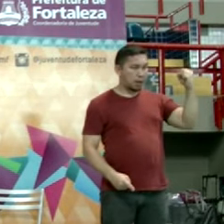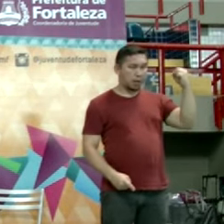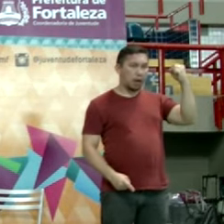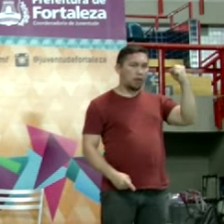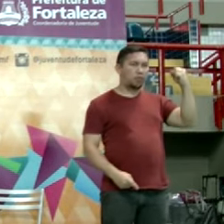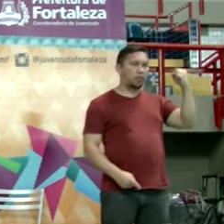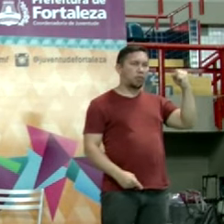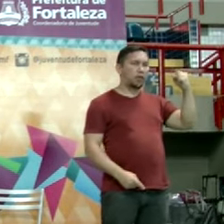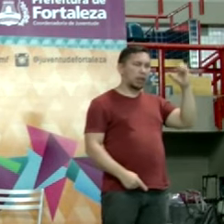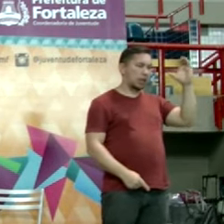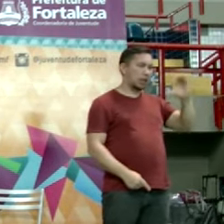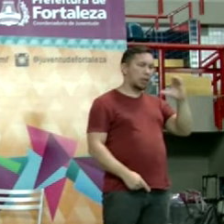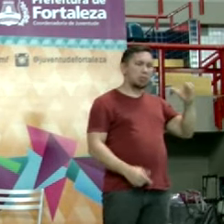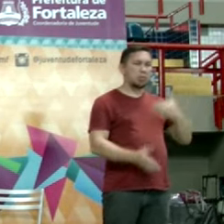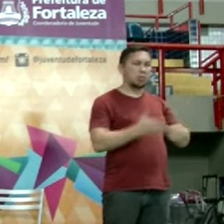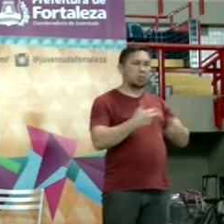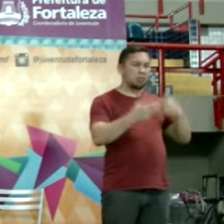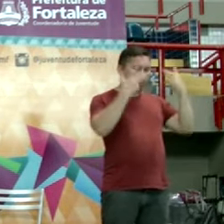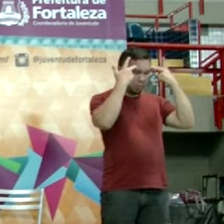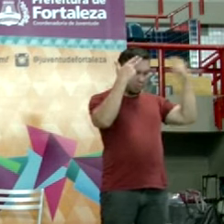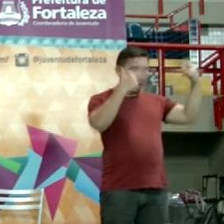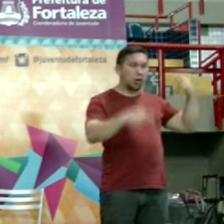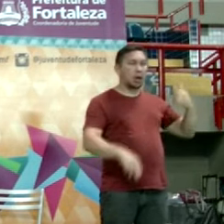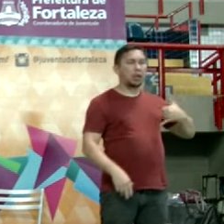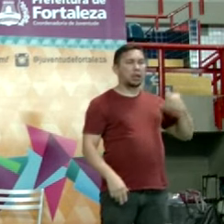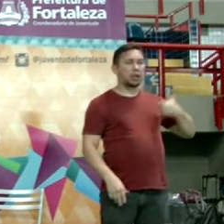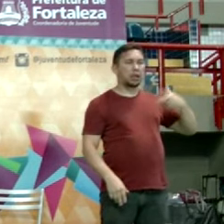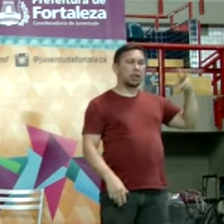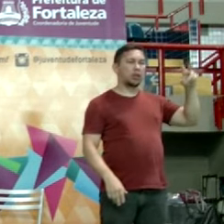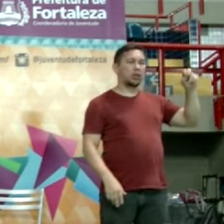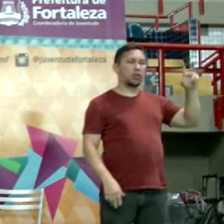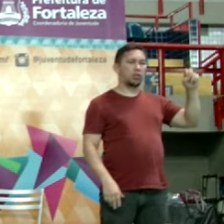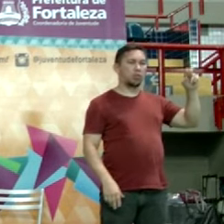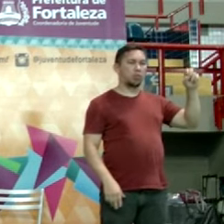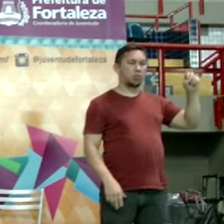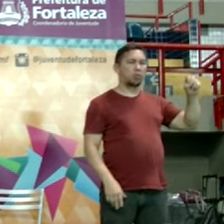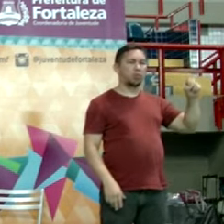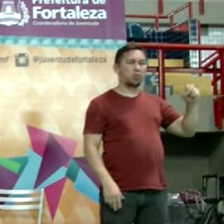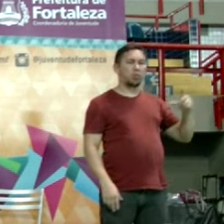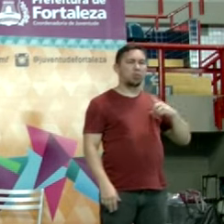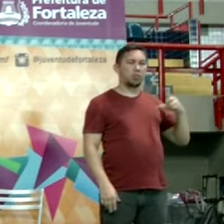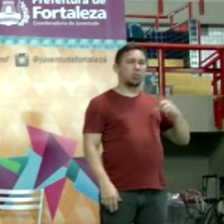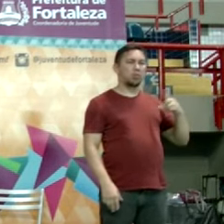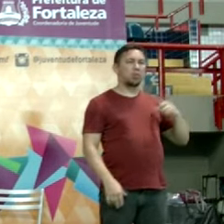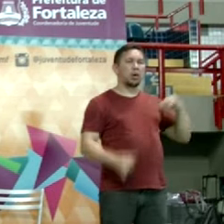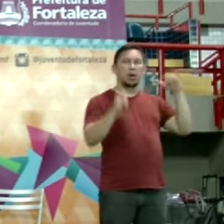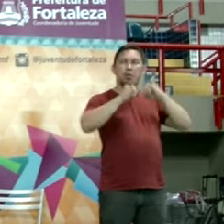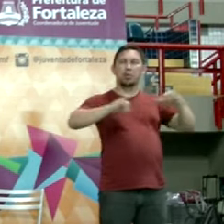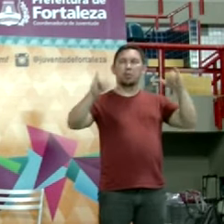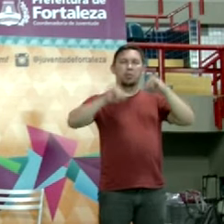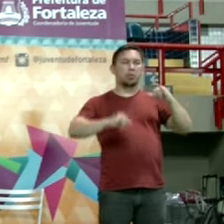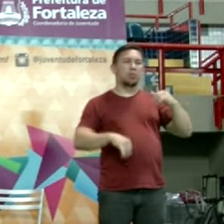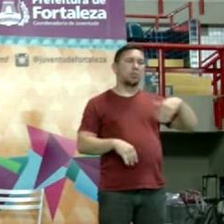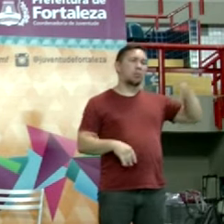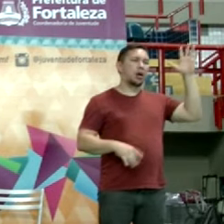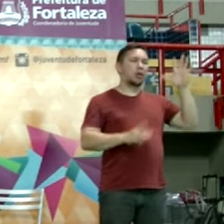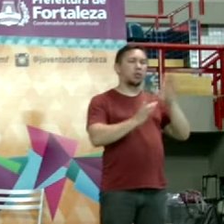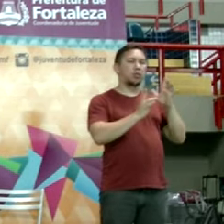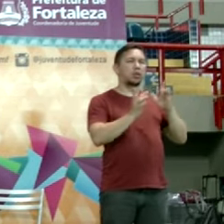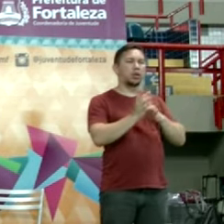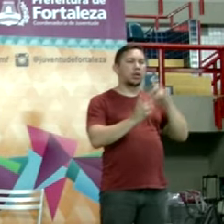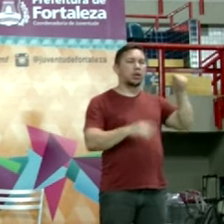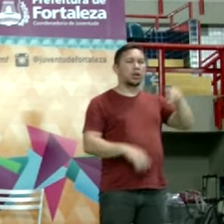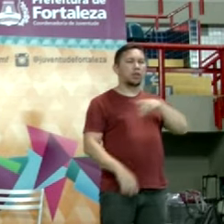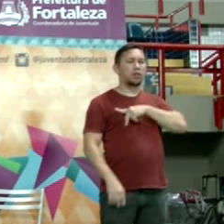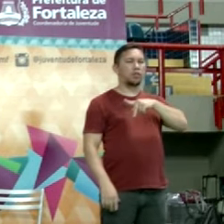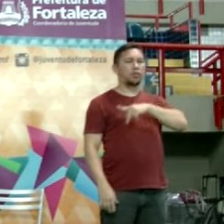cristão e não estava nem aí para ninguém. Quando ele começou, já foi mais de 50 anos a pregar. E ele pregou mais do que Jesus, Paulo, São Paulo. Ele